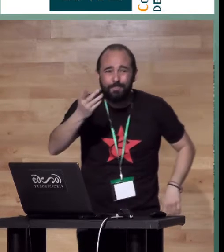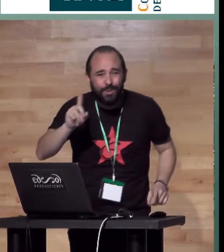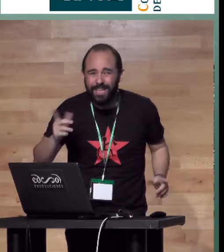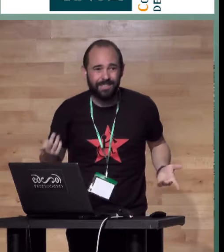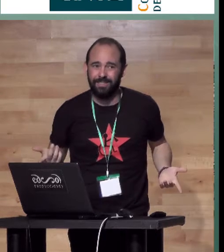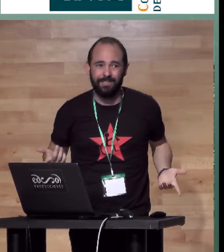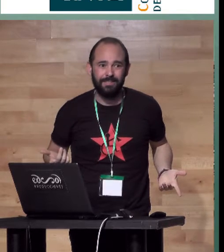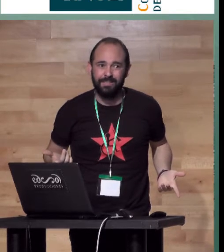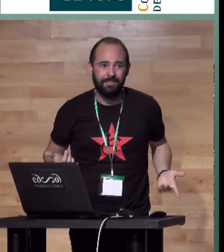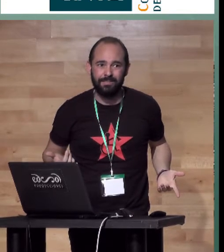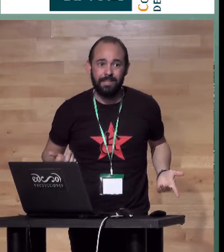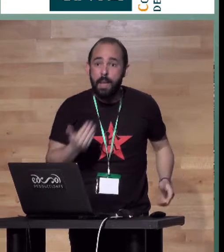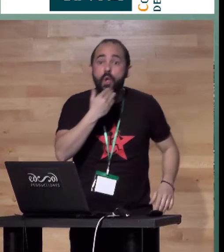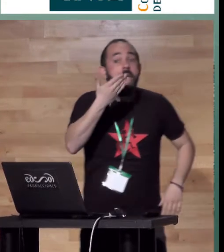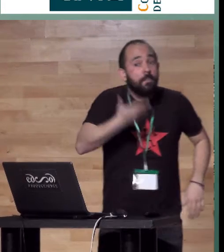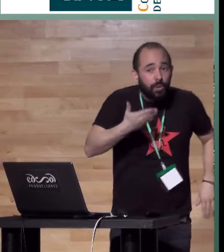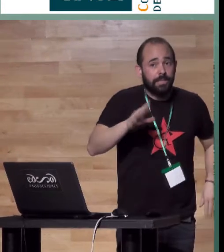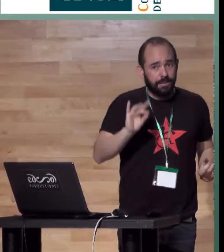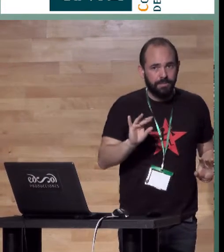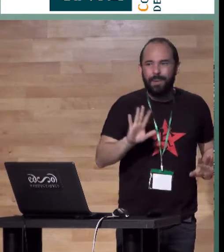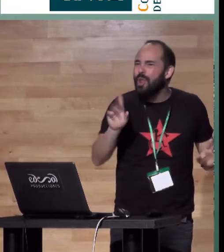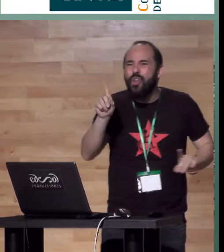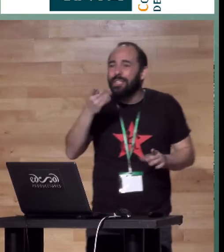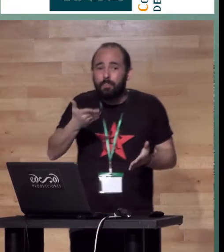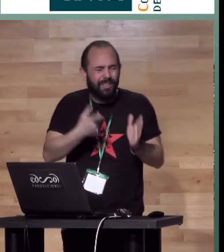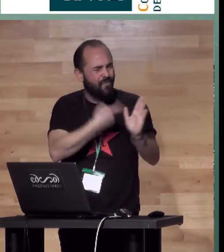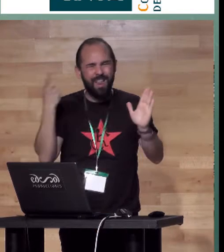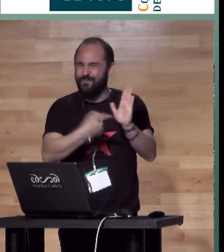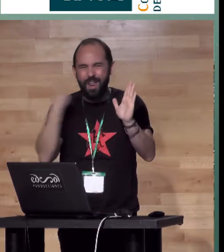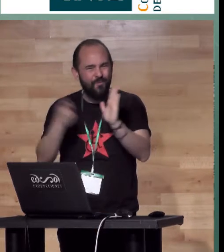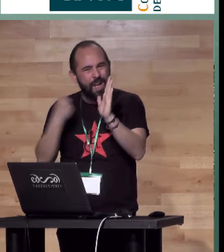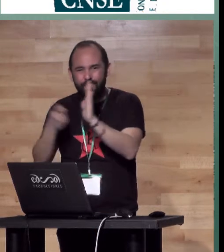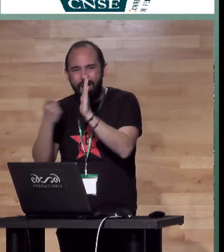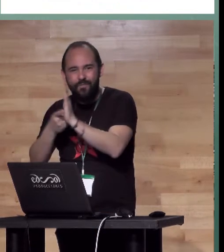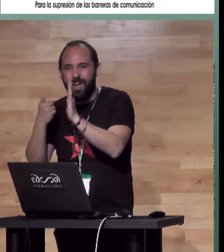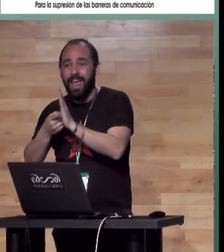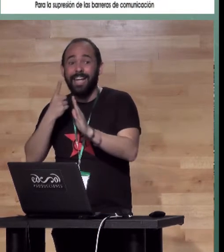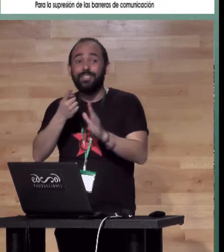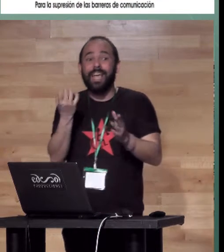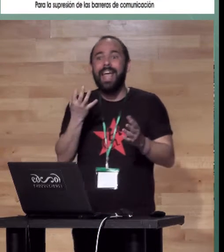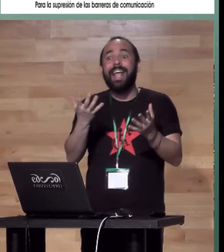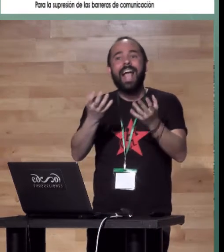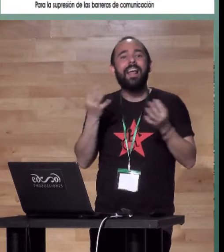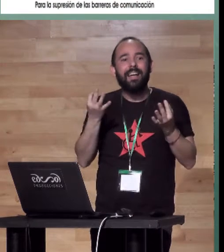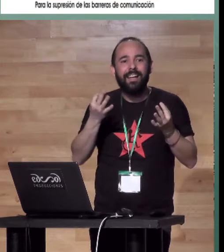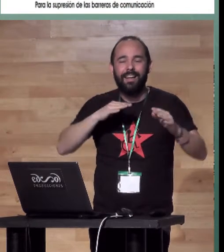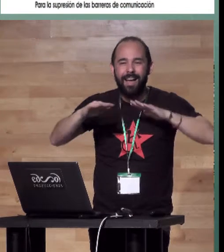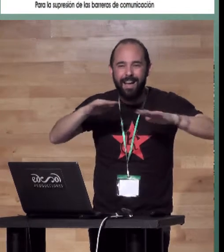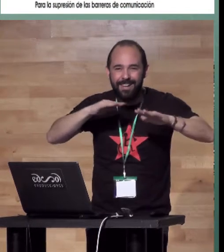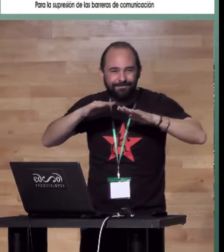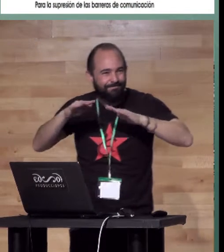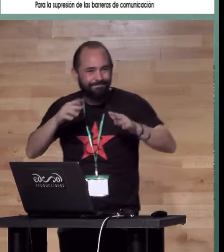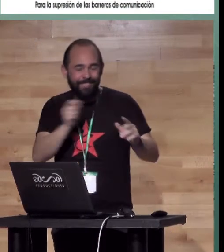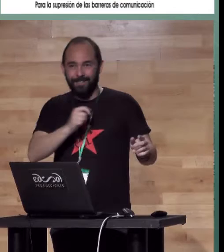forma le han despedido. No es importante. Es importante, sí. pero es prescindible, se puede eliminar.